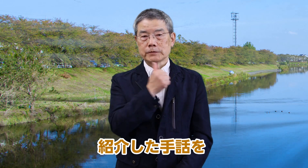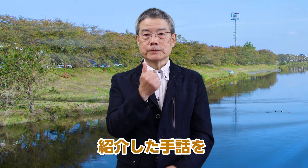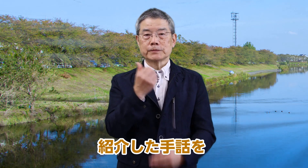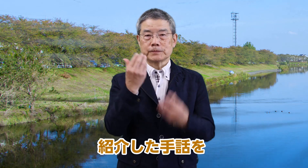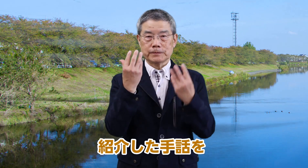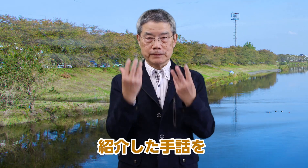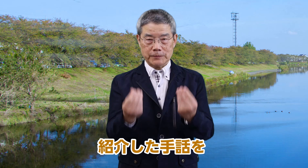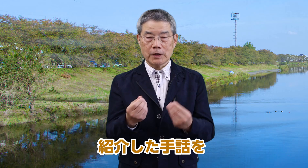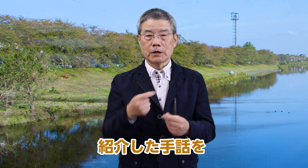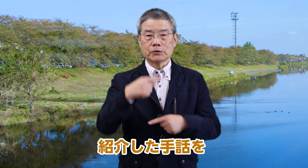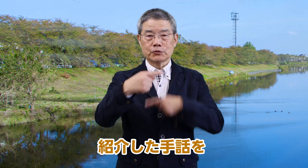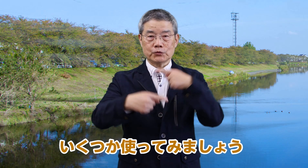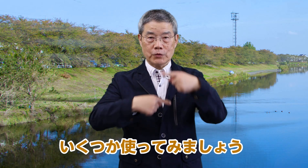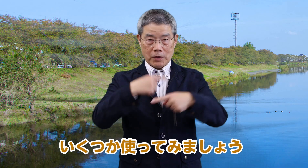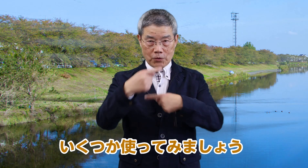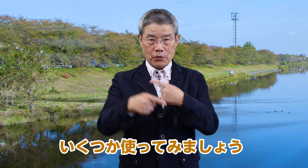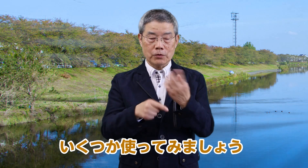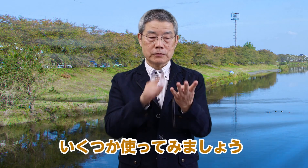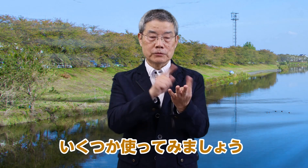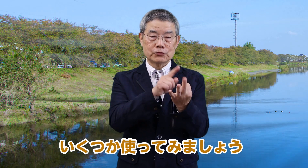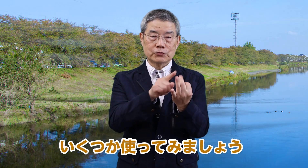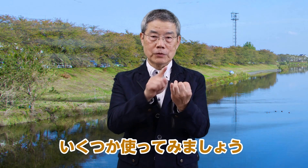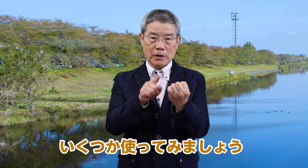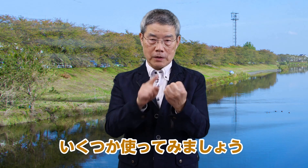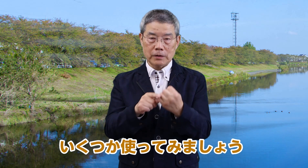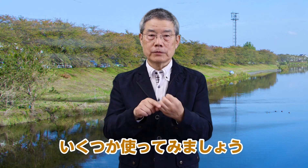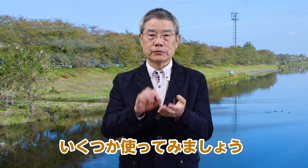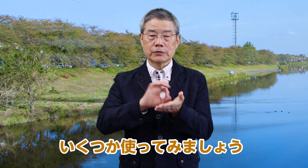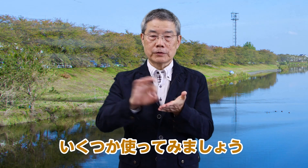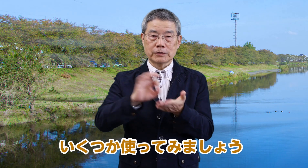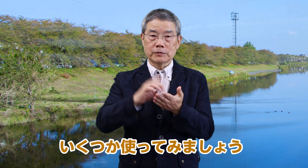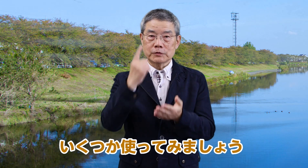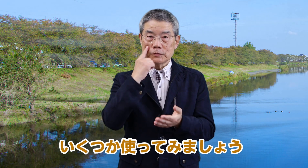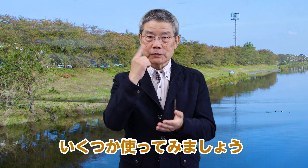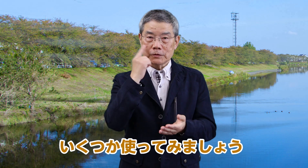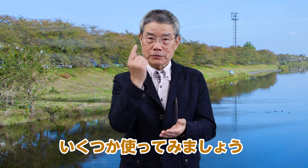紹介した手話をいくつか使ってみましょう。